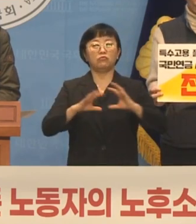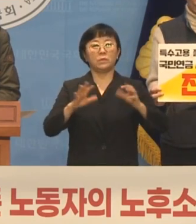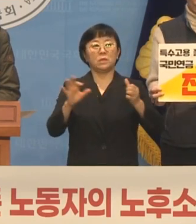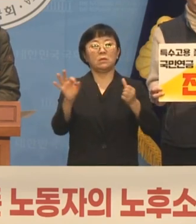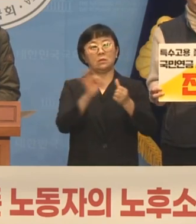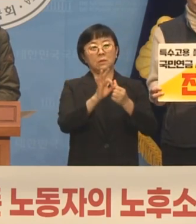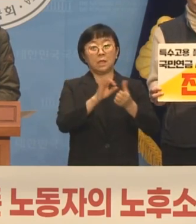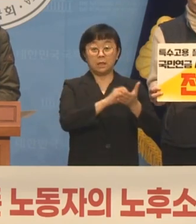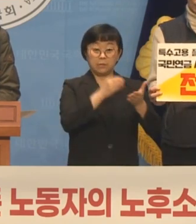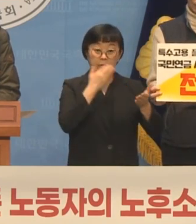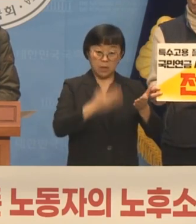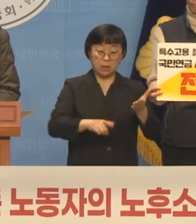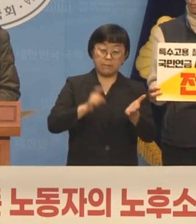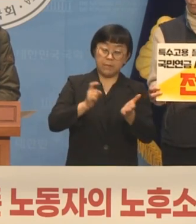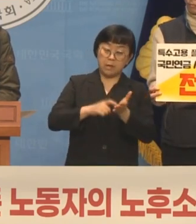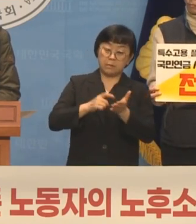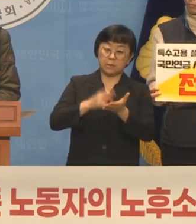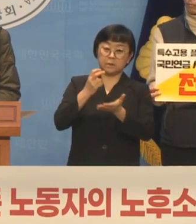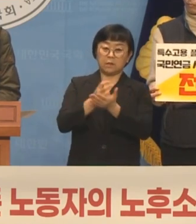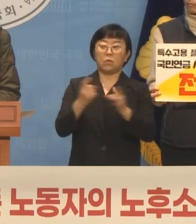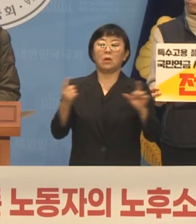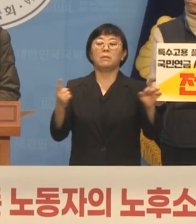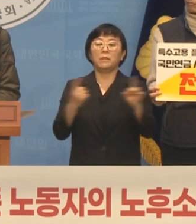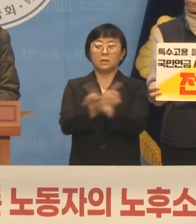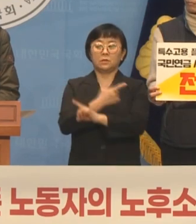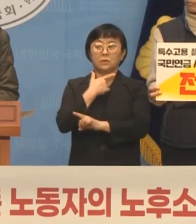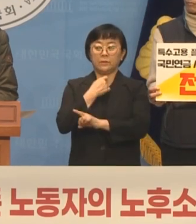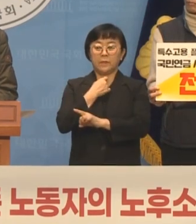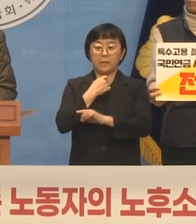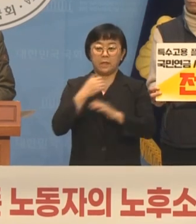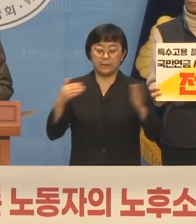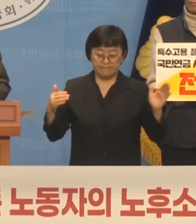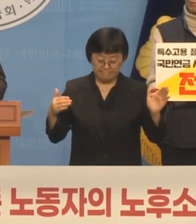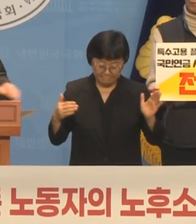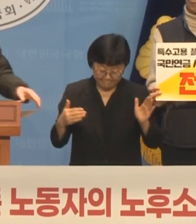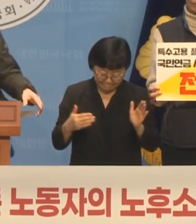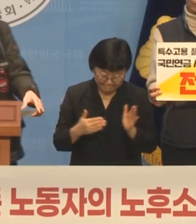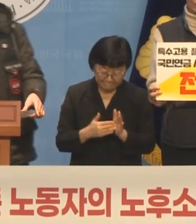수 있도록 시급히 제도가 정비되기를 바랍니다. 이상입니다.